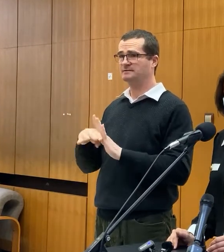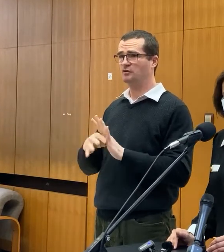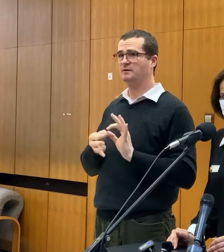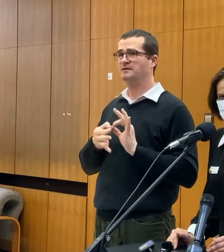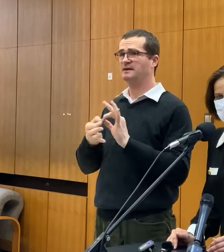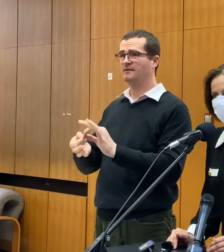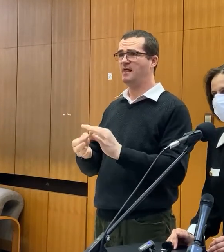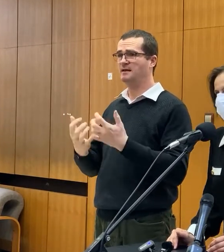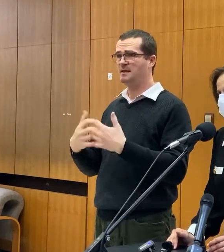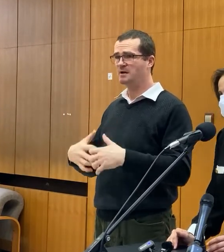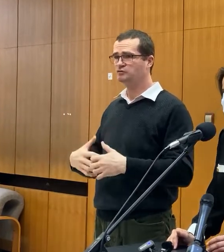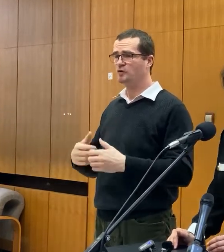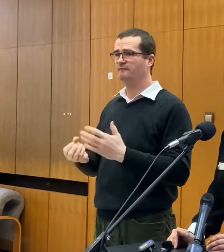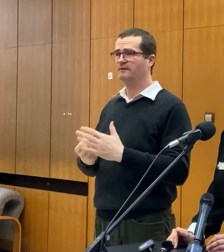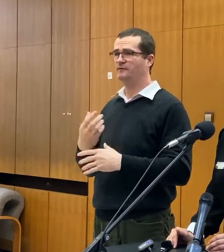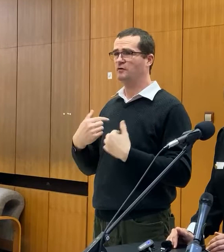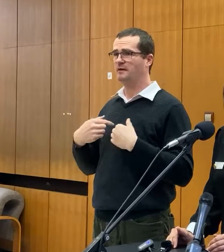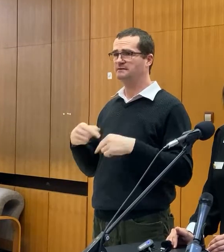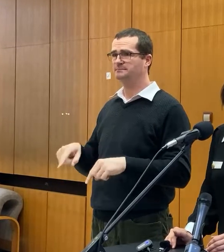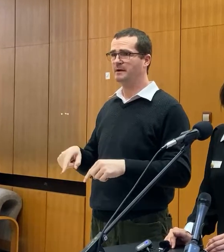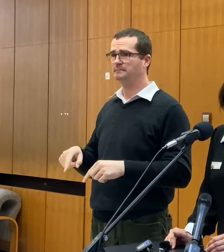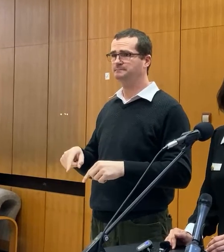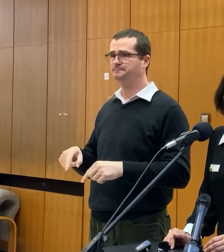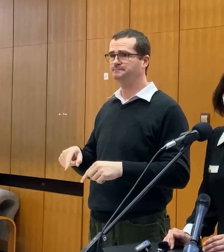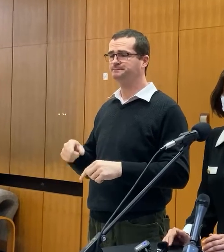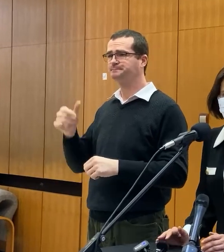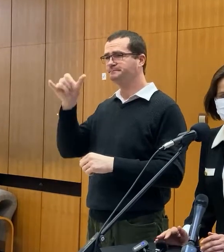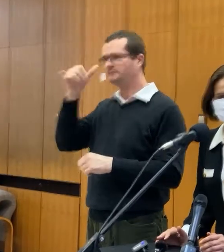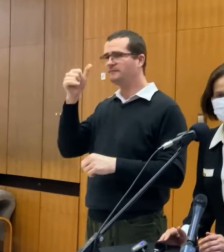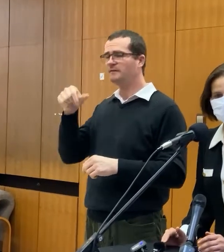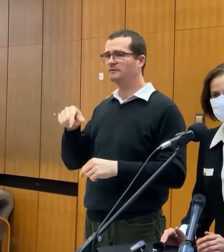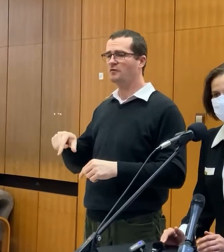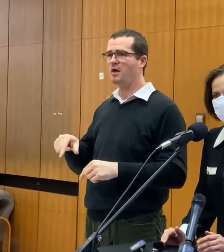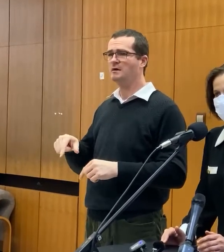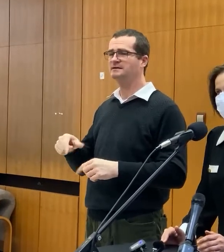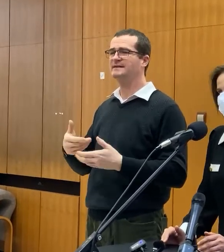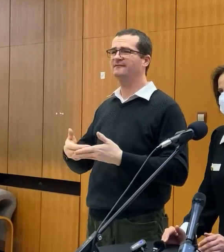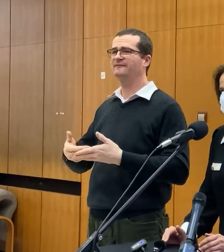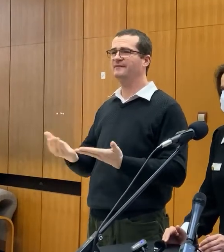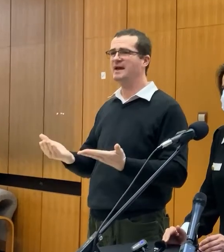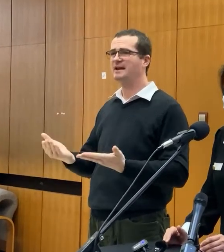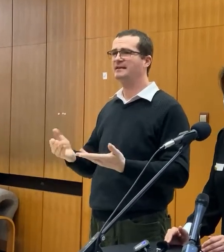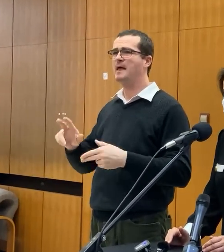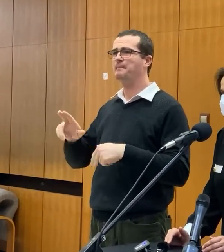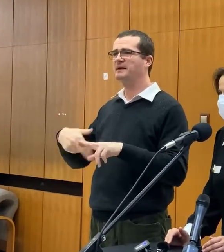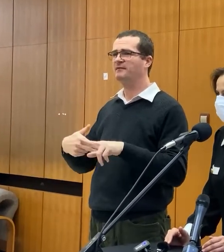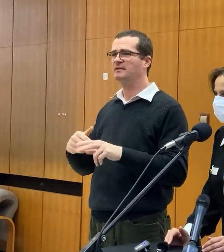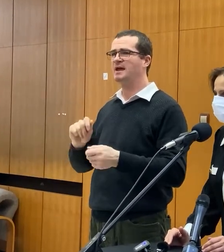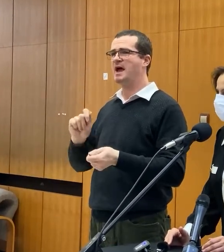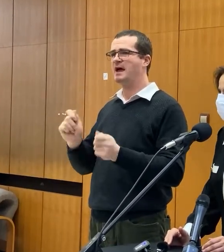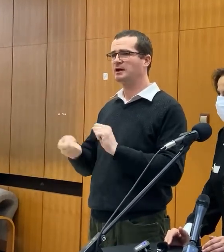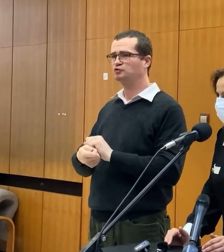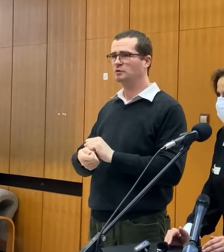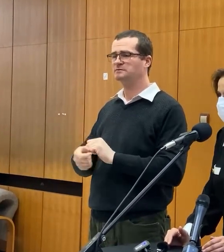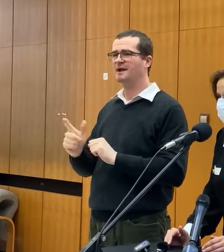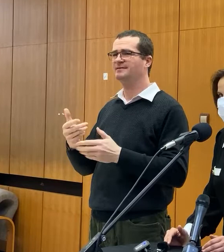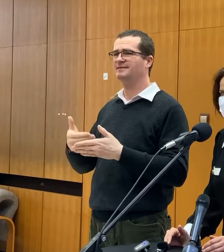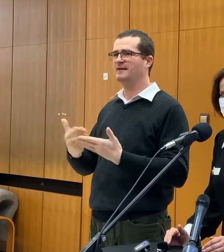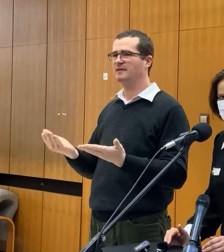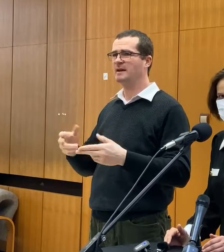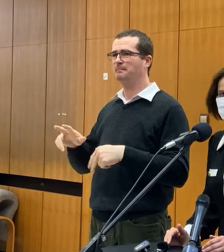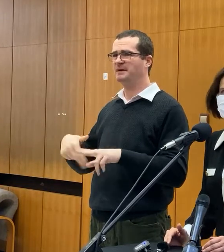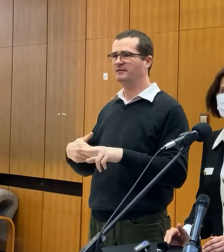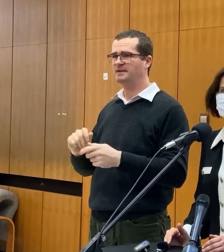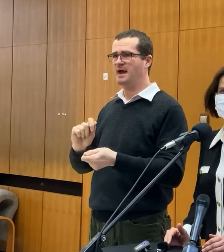trvalý nástroj. Vytvorili sme, volajú sa tieto nástroje, verejná preventívna reštrukturalizácia a neverejná